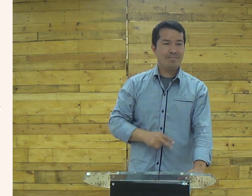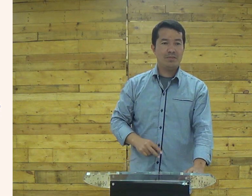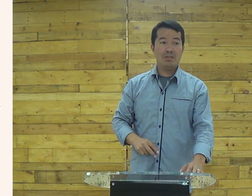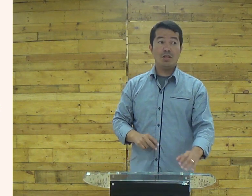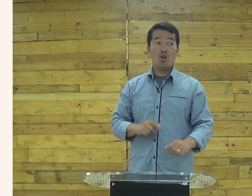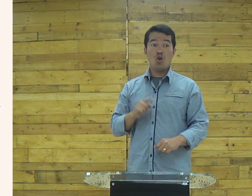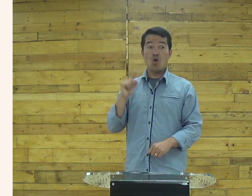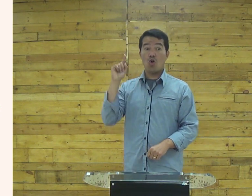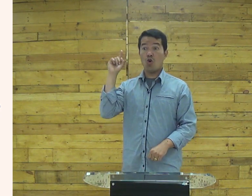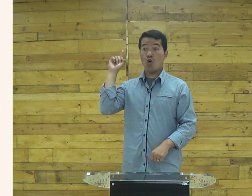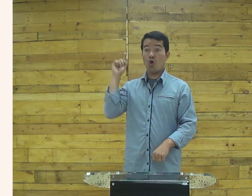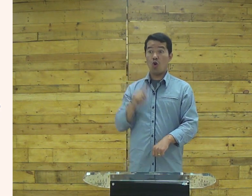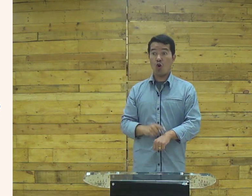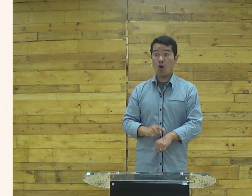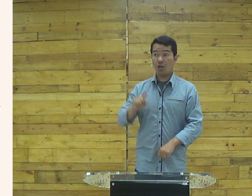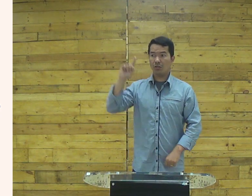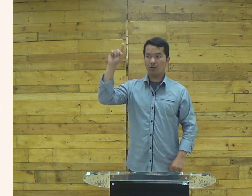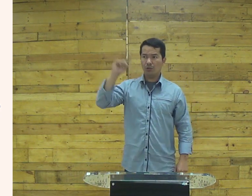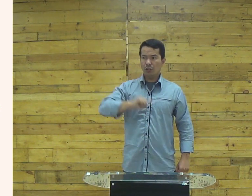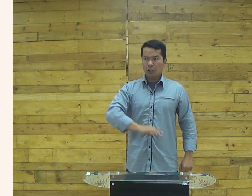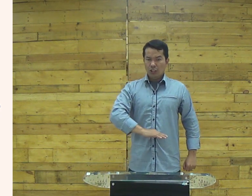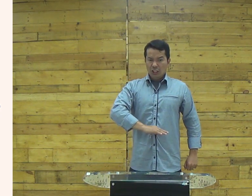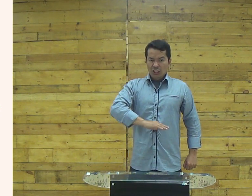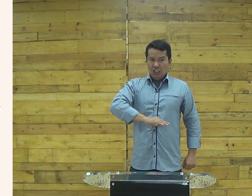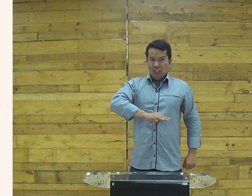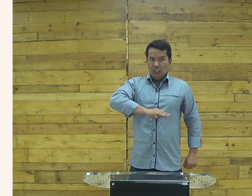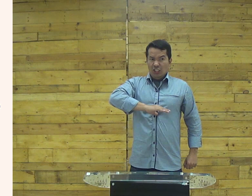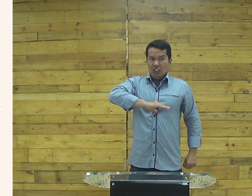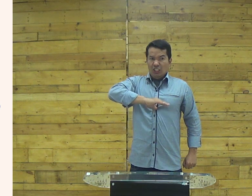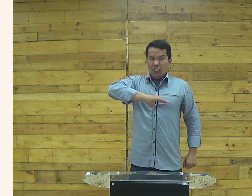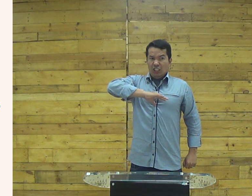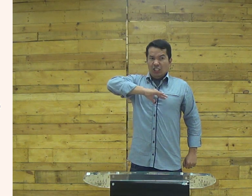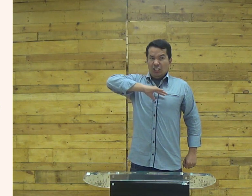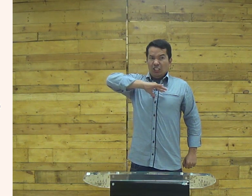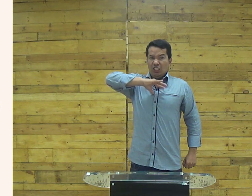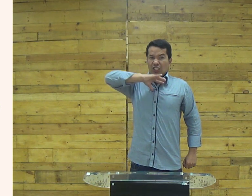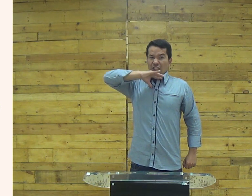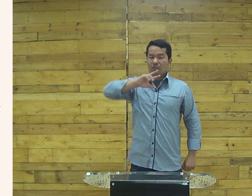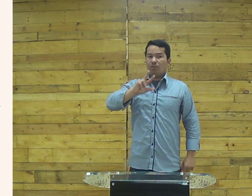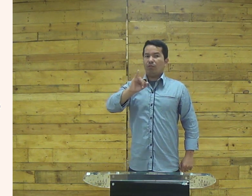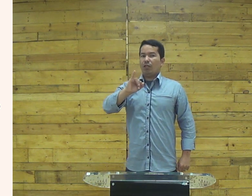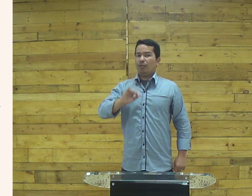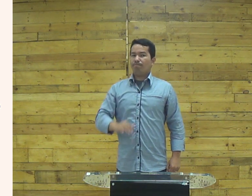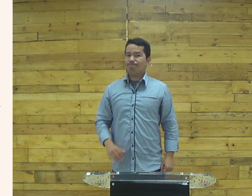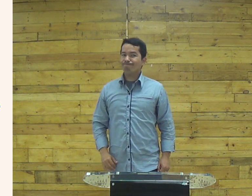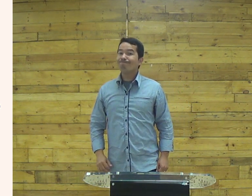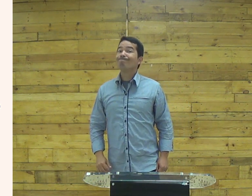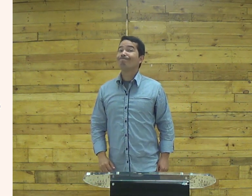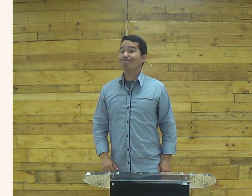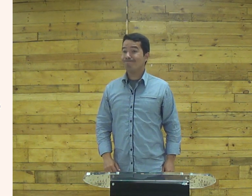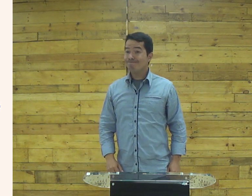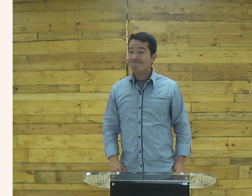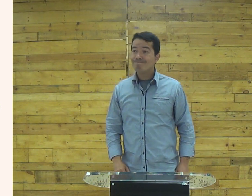todas as coisas, cada momento. E há um momento em que a ira do